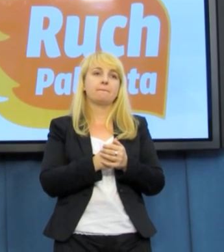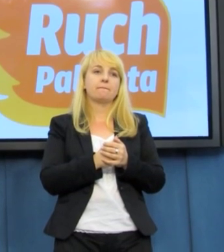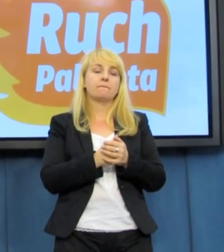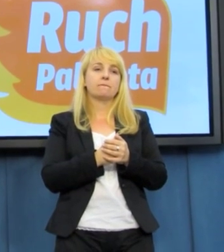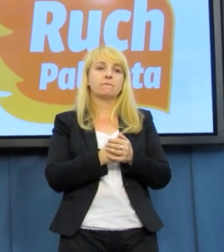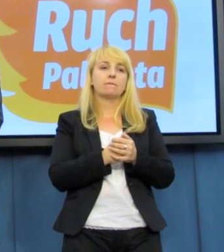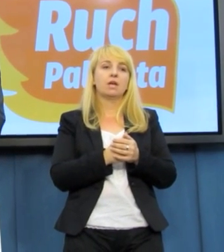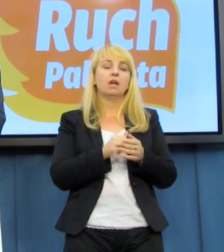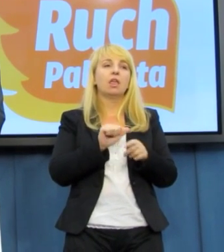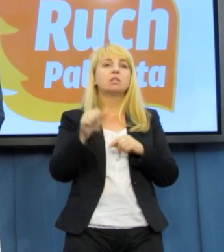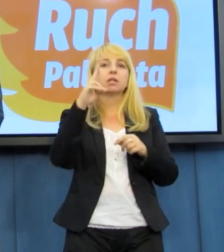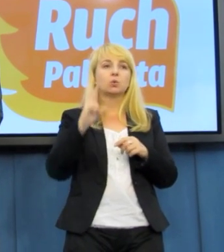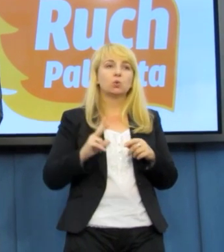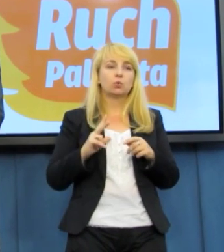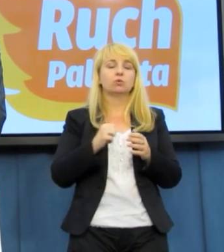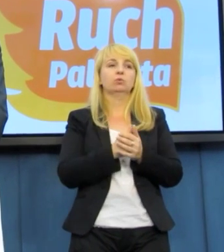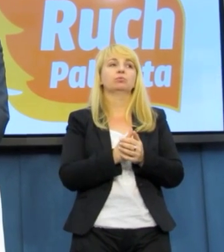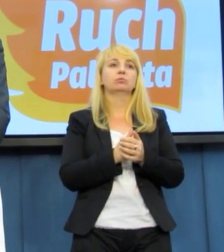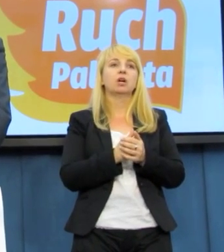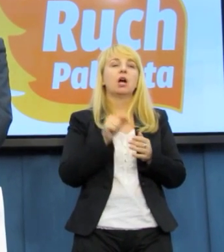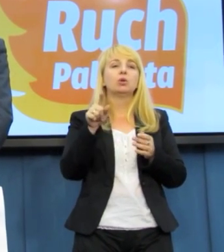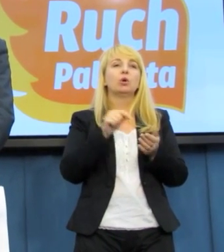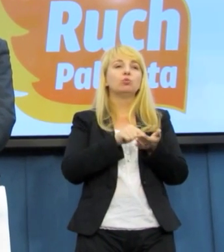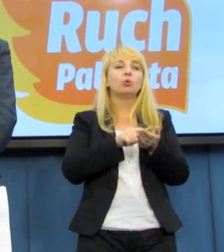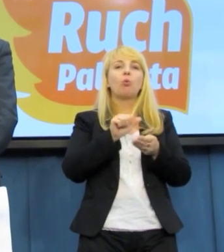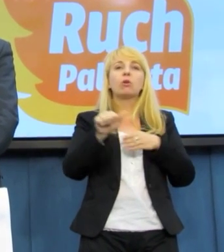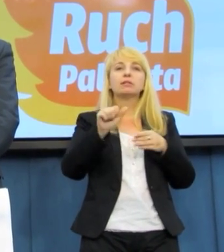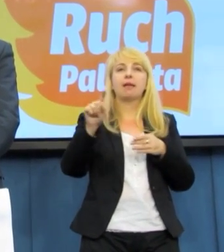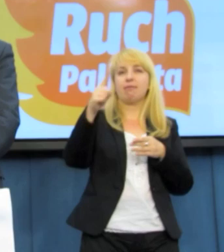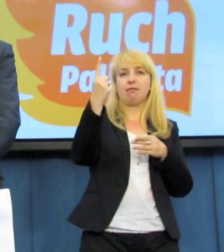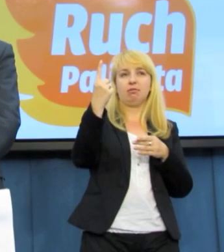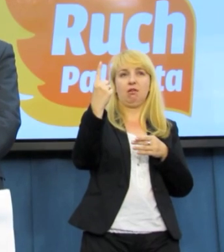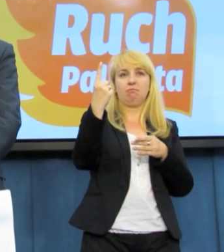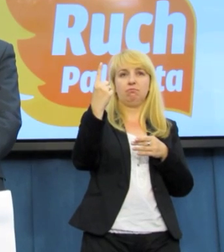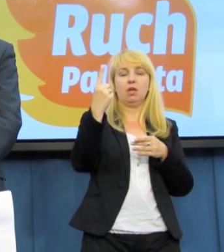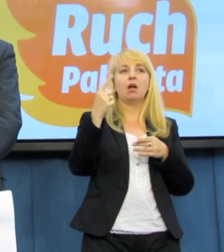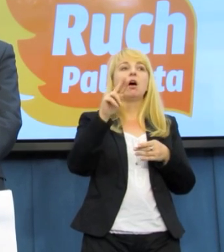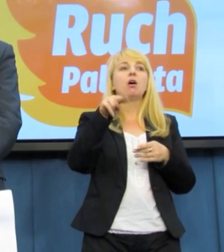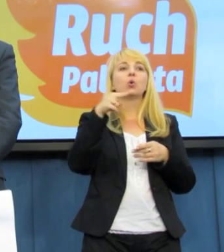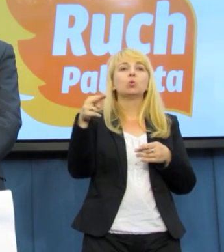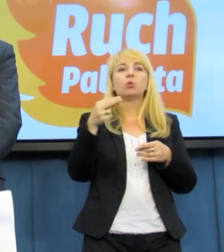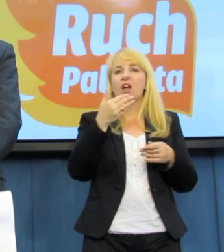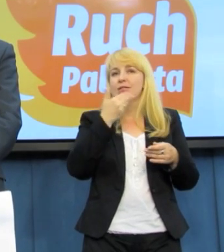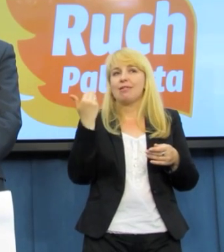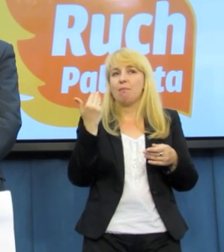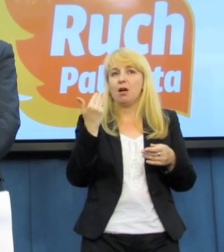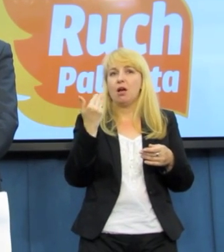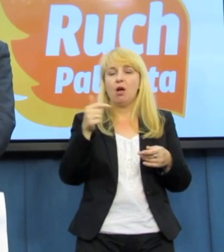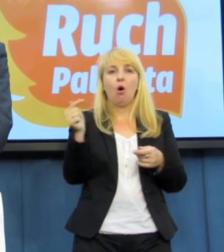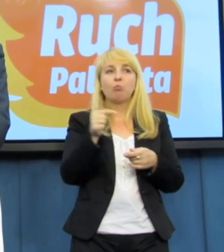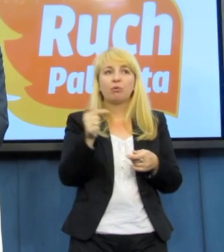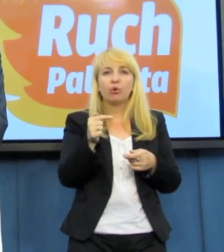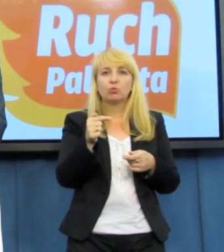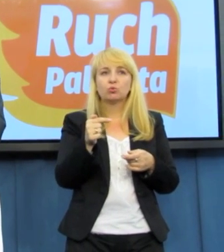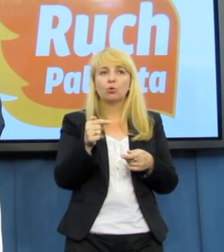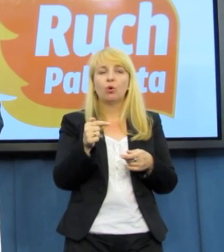jako instytucję, jest jedyną, która nie ponosi żadnego ciężaru związanego z